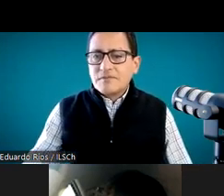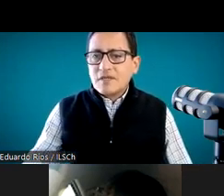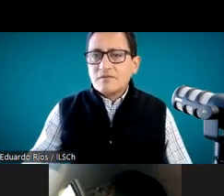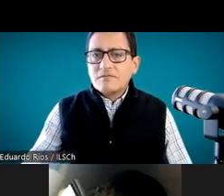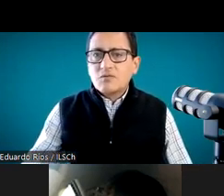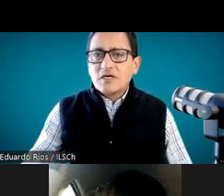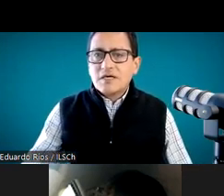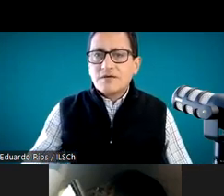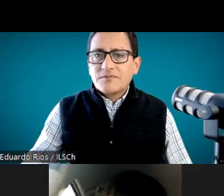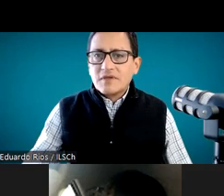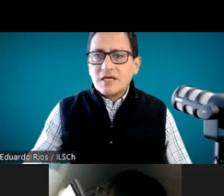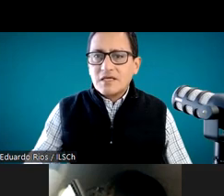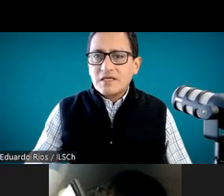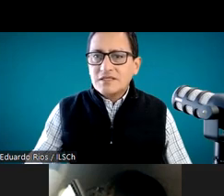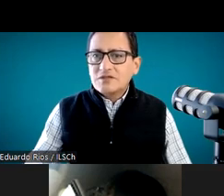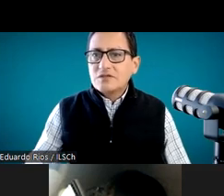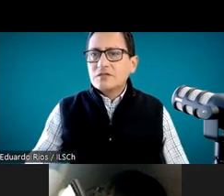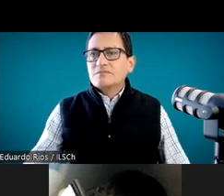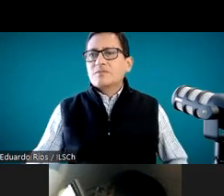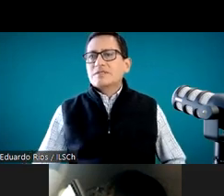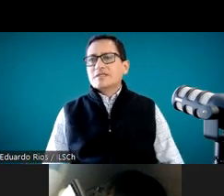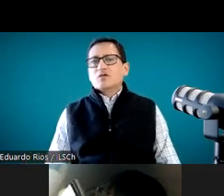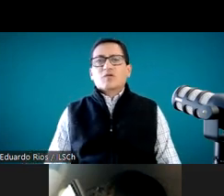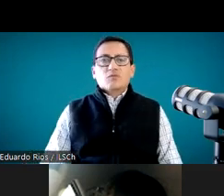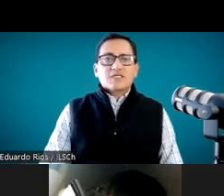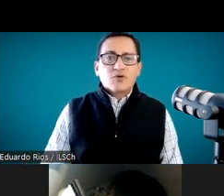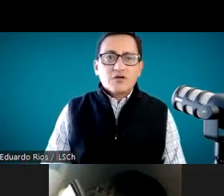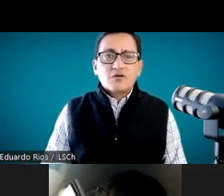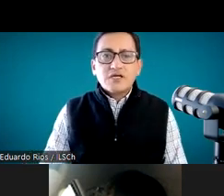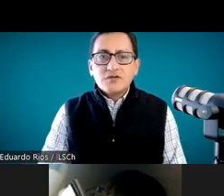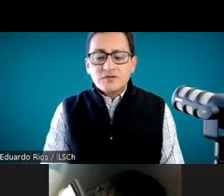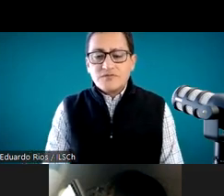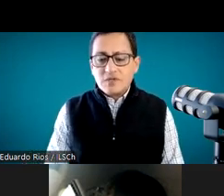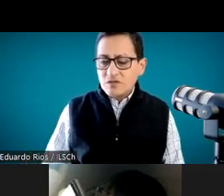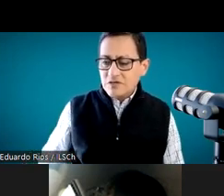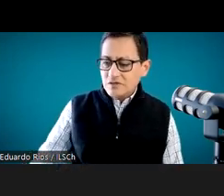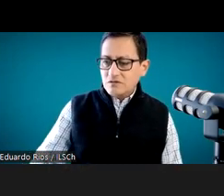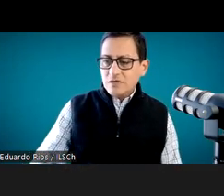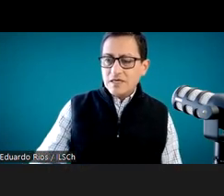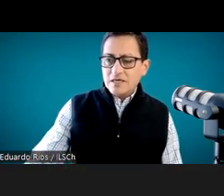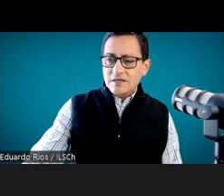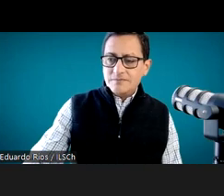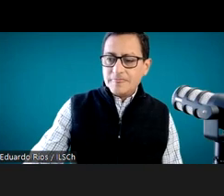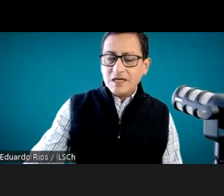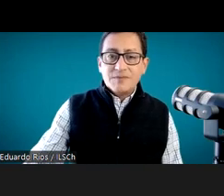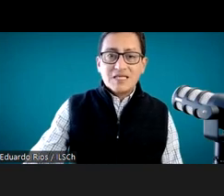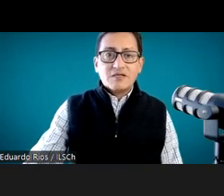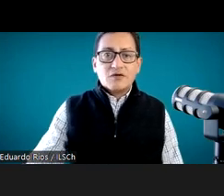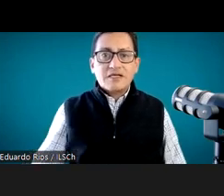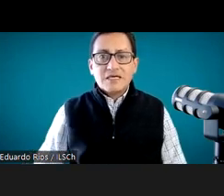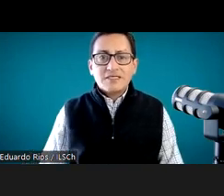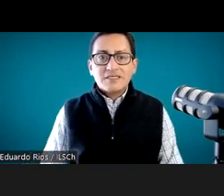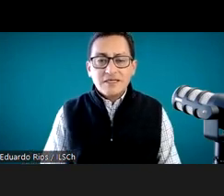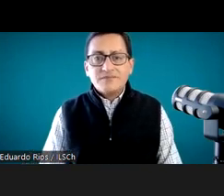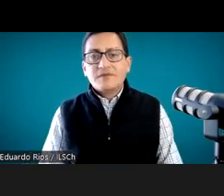Bien, vamos a dar inicio. Me presento, mi nombre es Eduardo Ríos. Yo trabajo con el Departamento